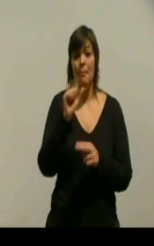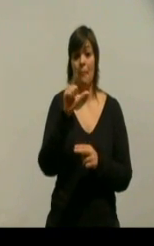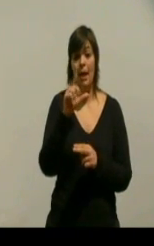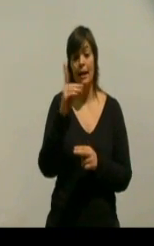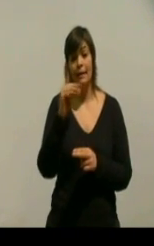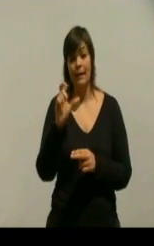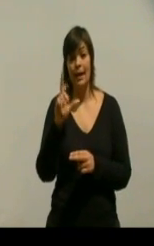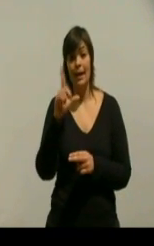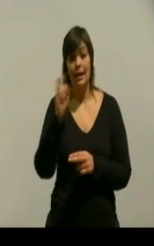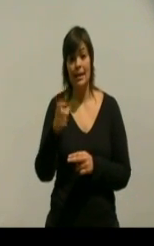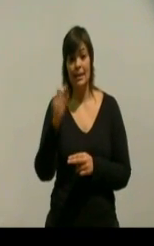localizado en Cáceres.